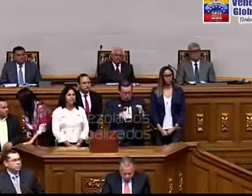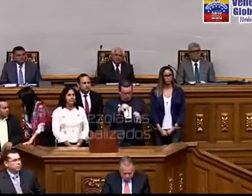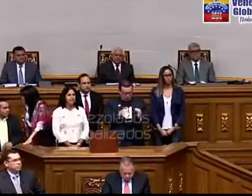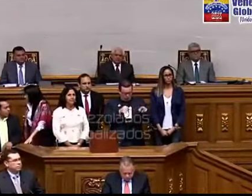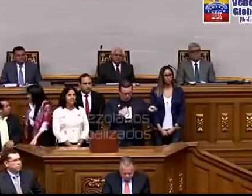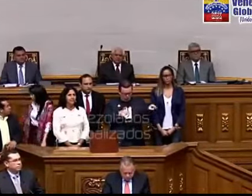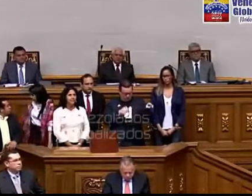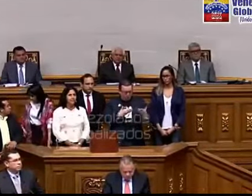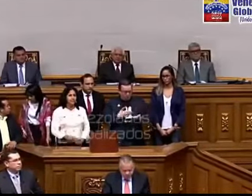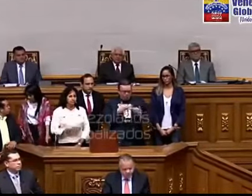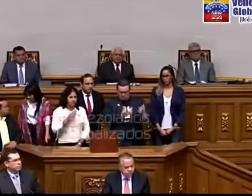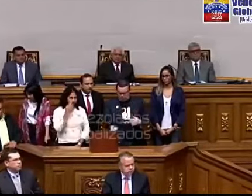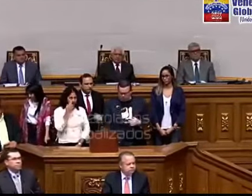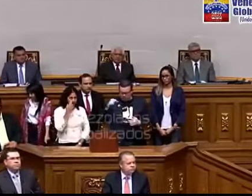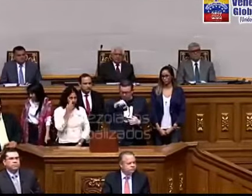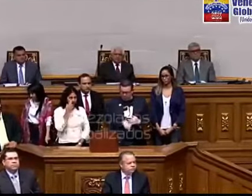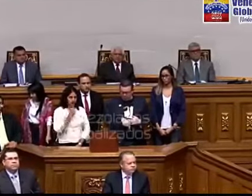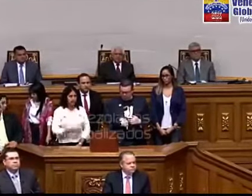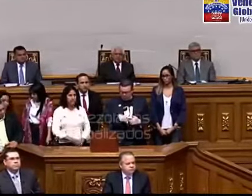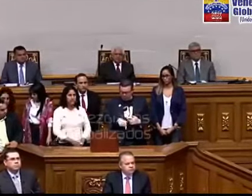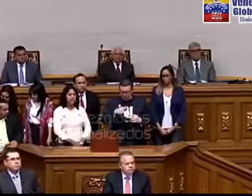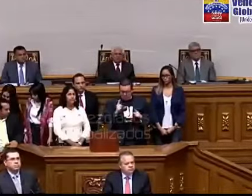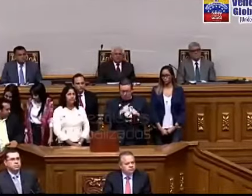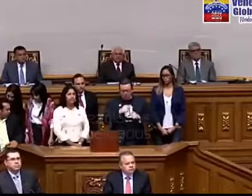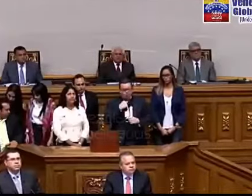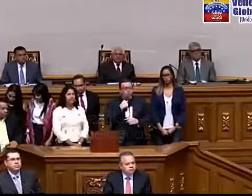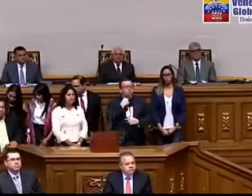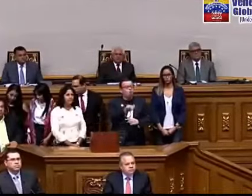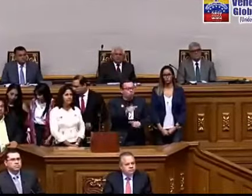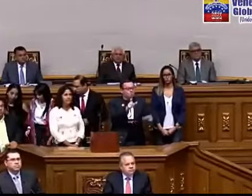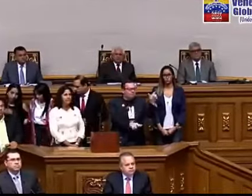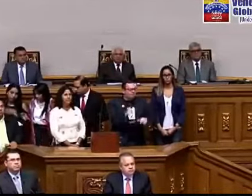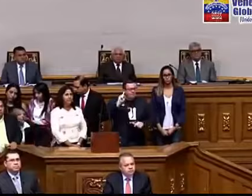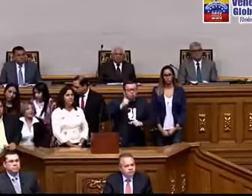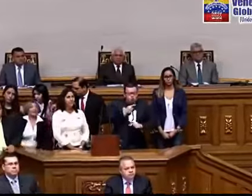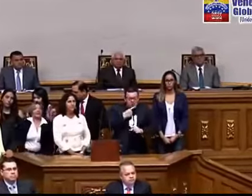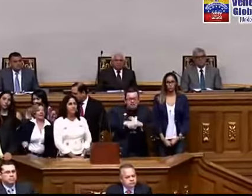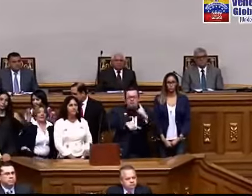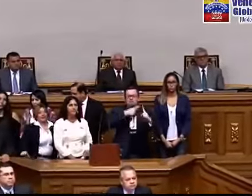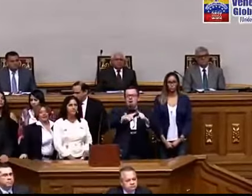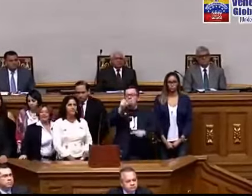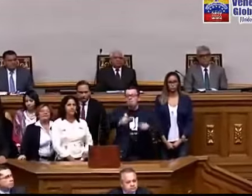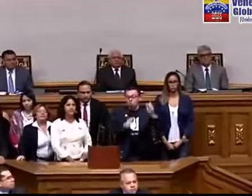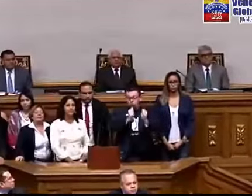darle un especial agradecimiento a la Comisión de Política Interior, el cual nos ha permitido poder